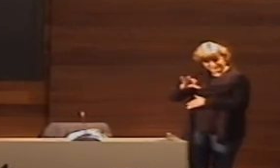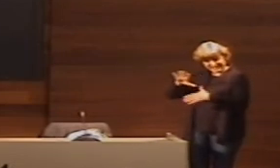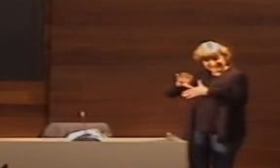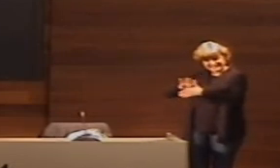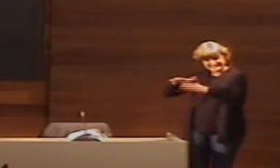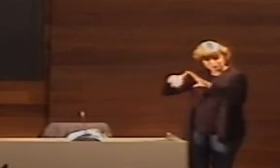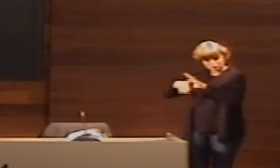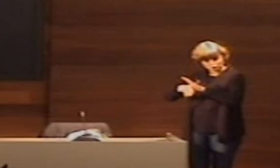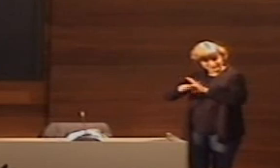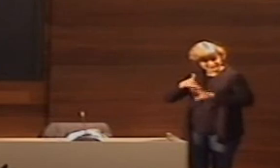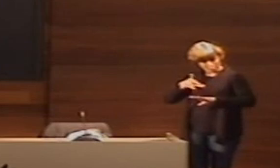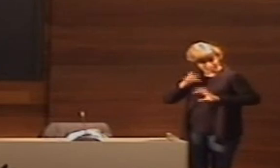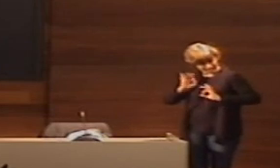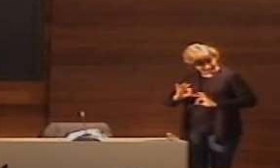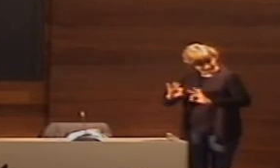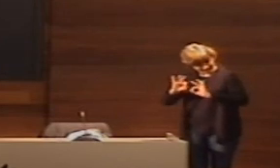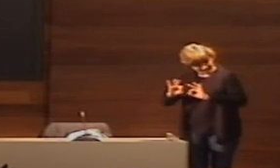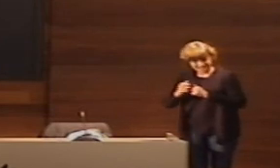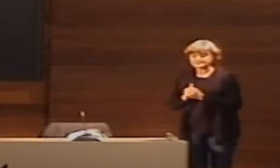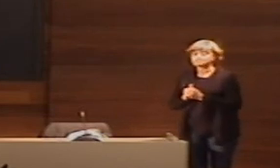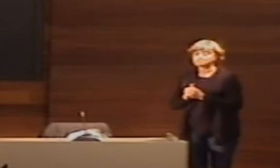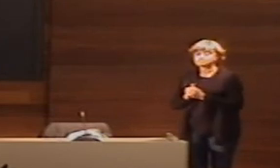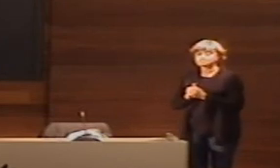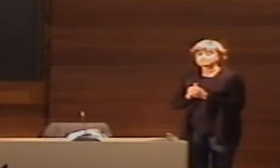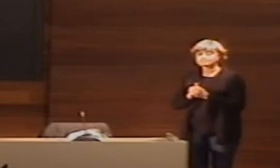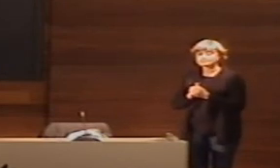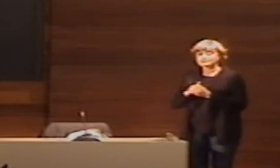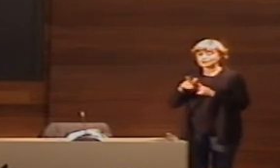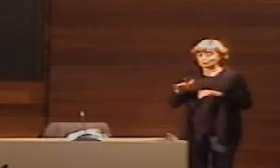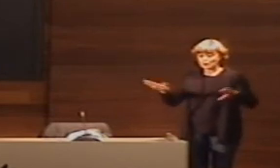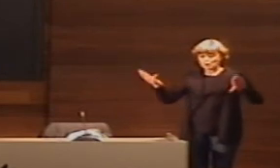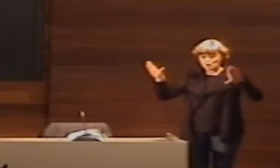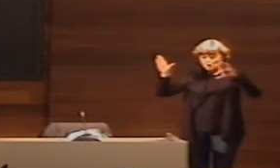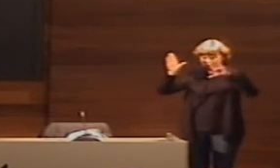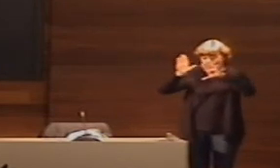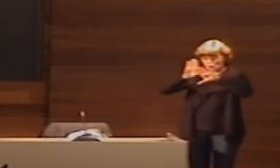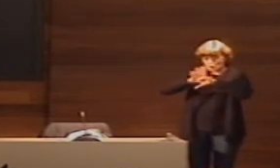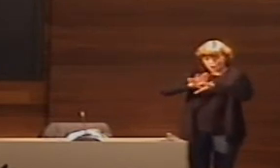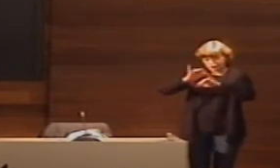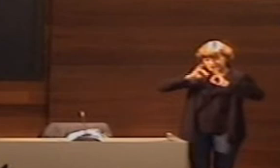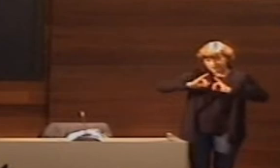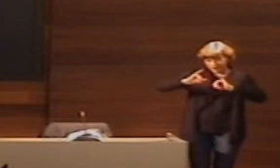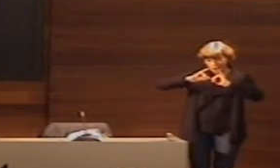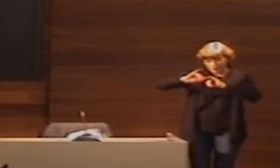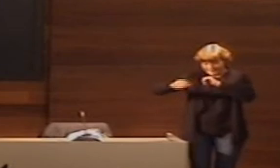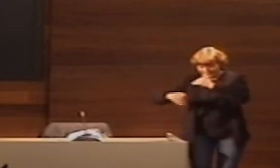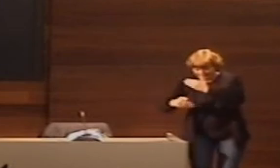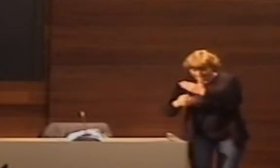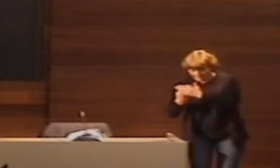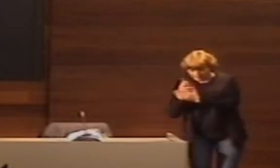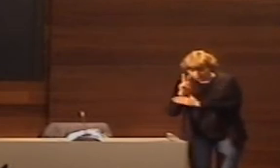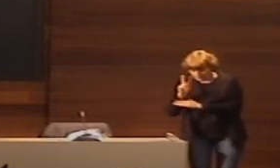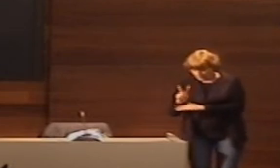Feria, y por la noche y al día siguiente se va a ver un gran desastre, ¿no? Entonces, quería